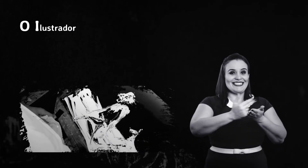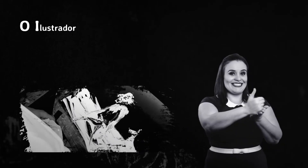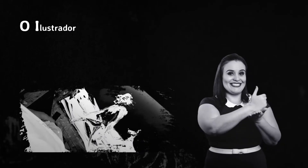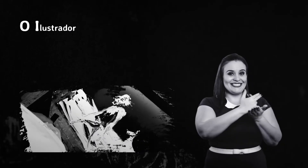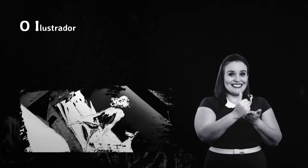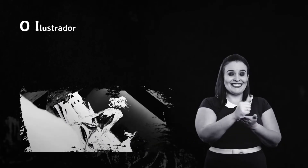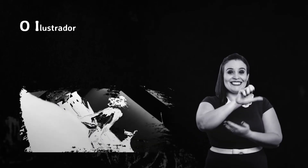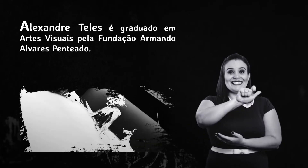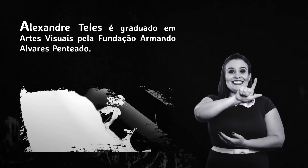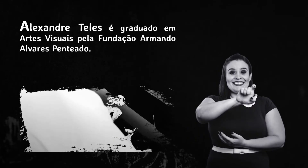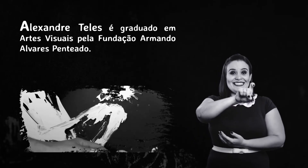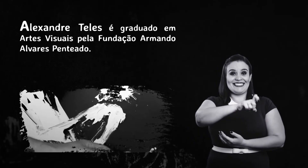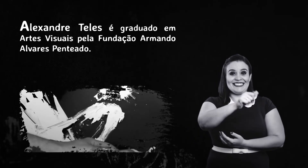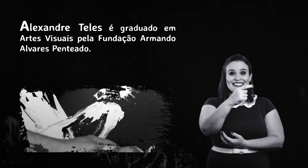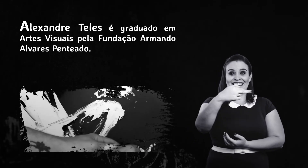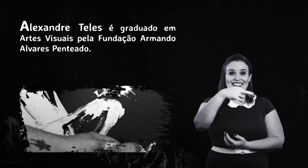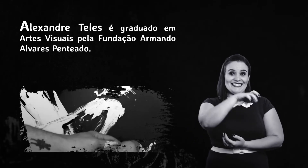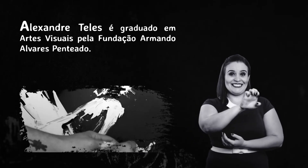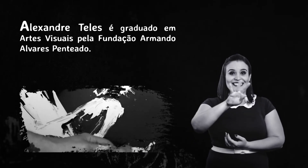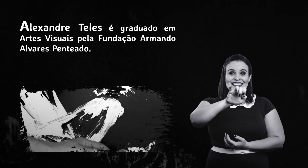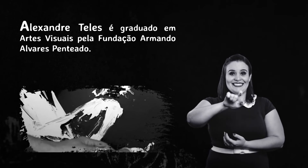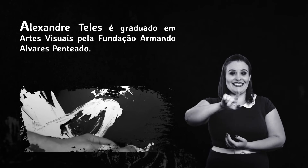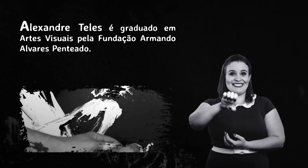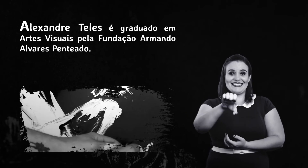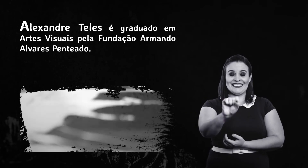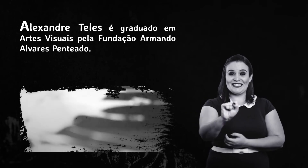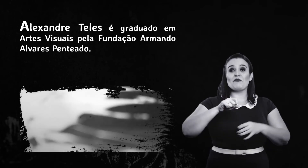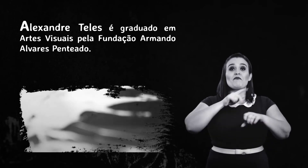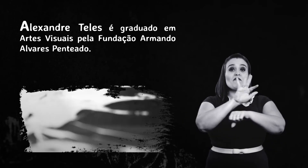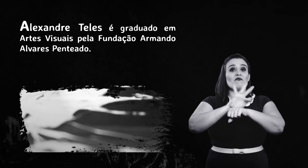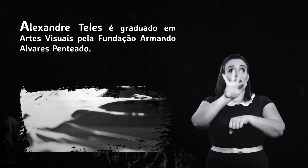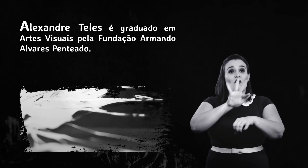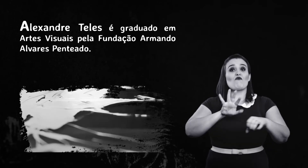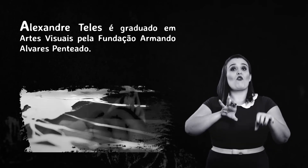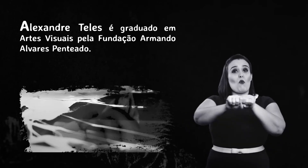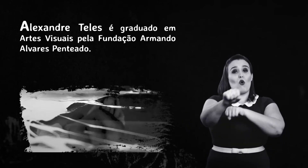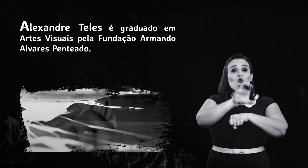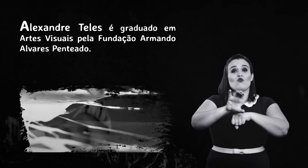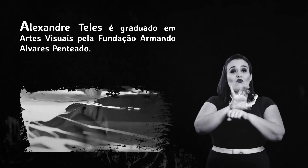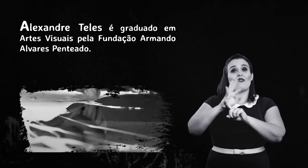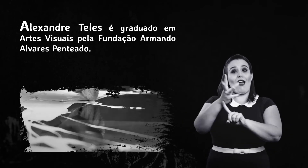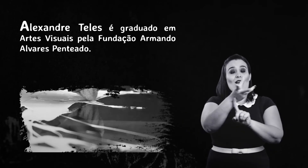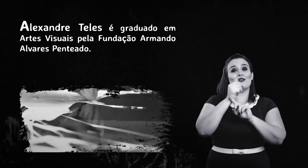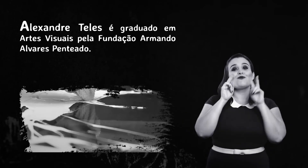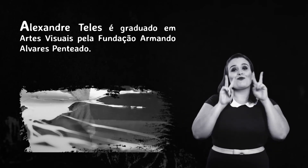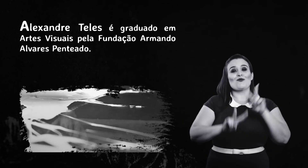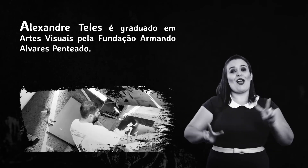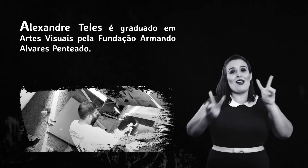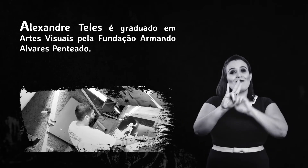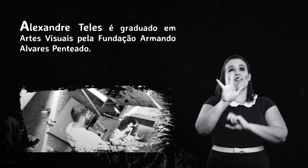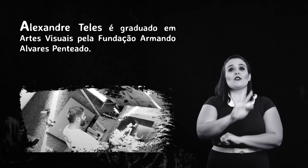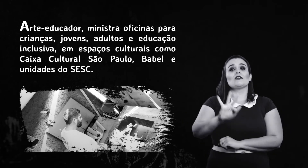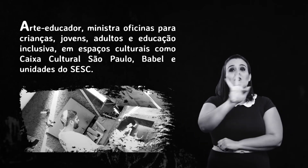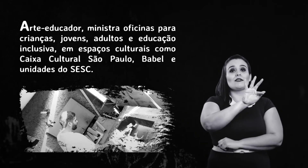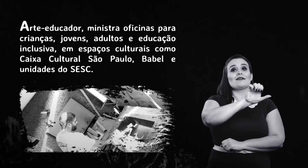ilustrador. Alexandre Telles é graduado em Artes Visuais pela Fundação Armando Álvares Penteado. Arte